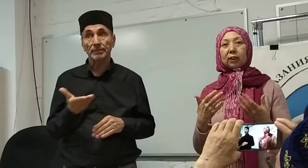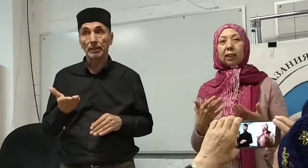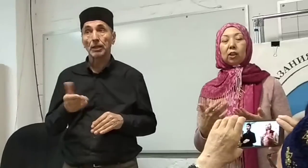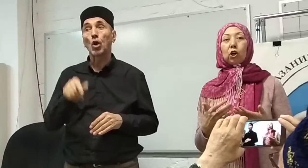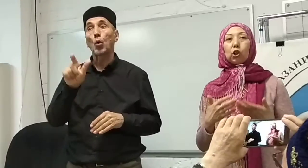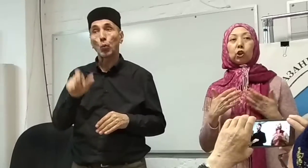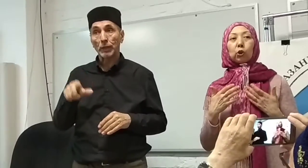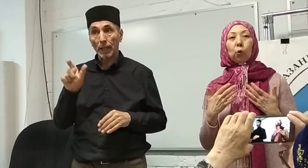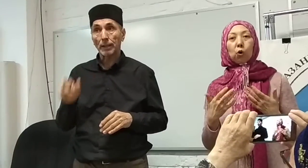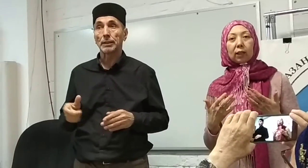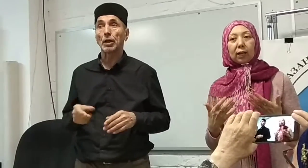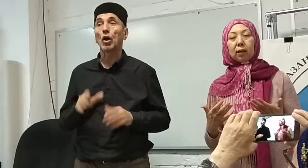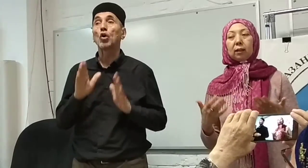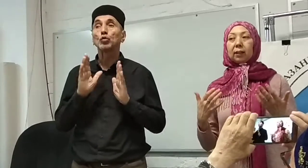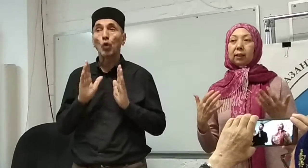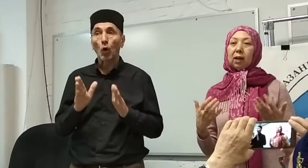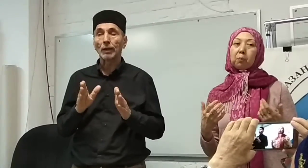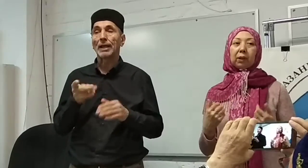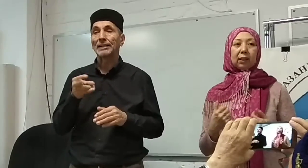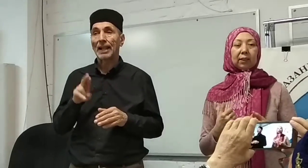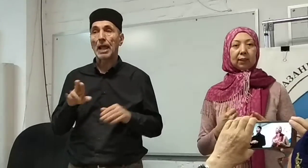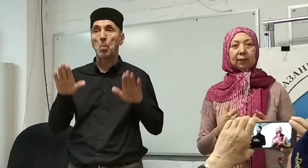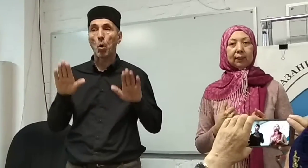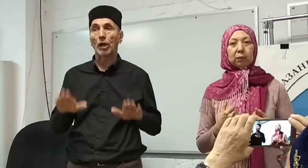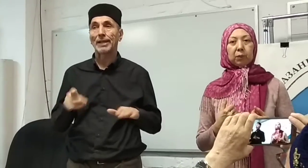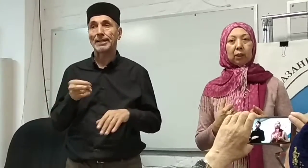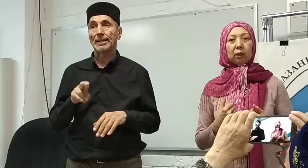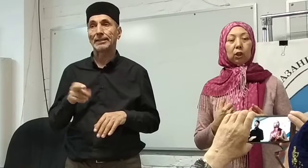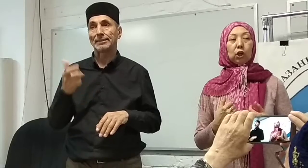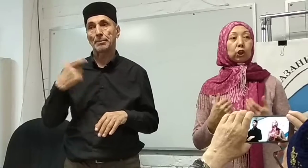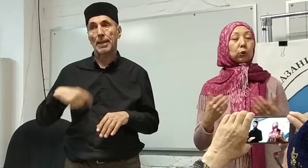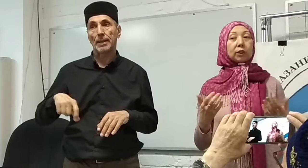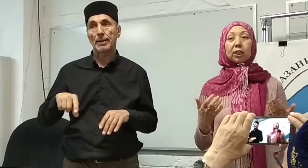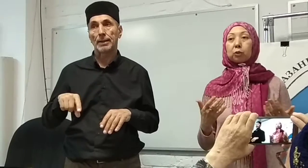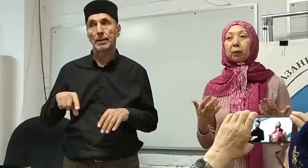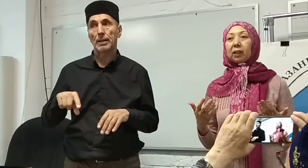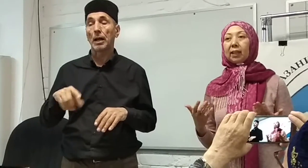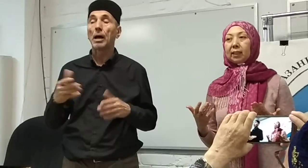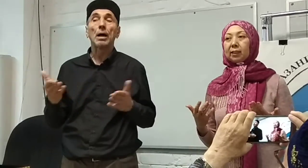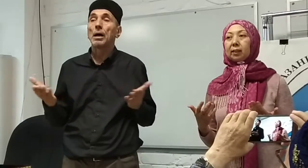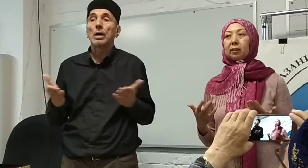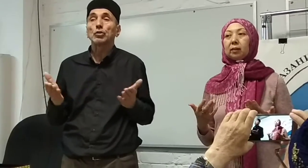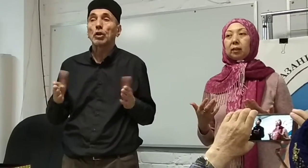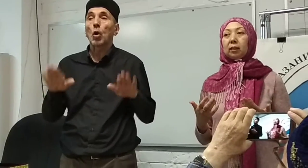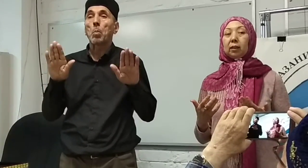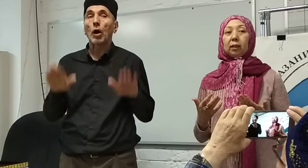людей, только для поклонения себе». Что значит поклонение?